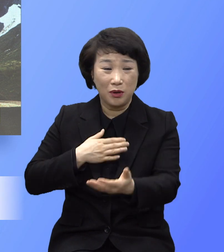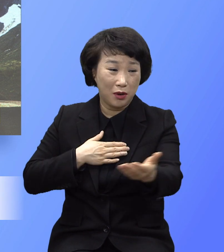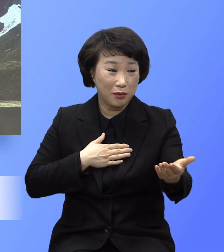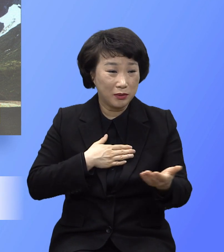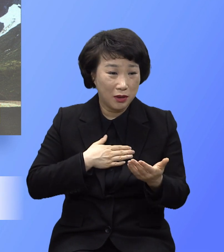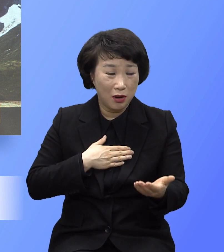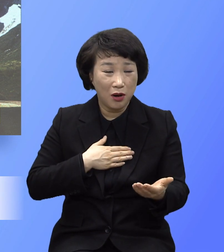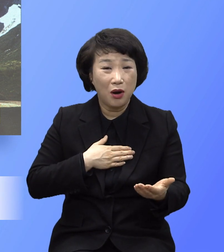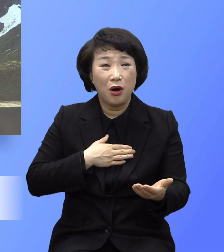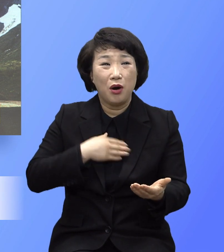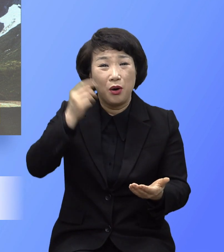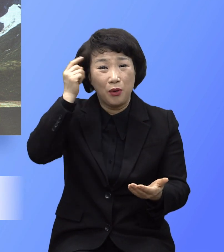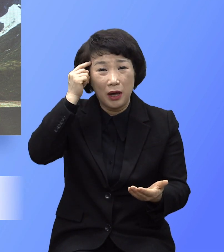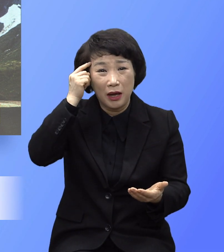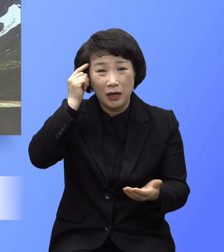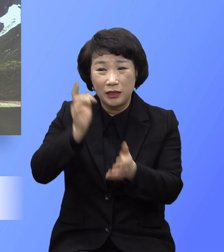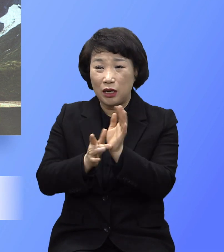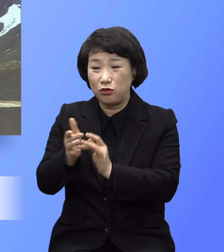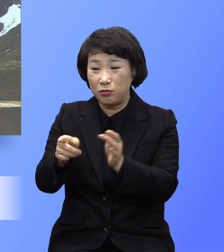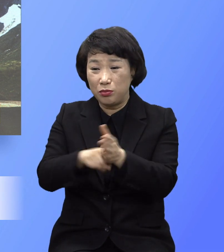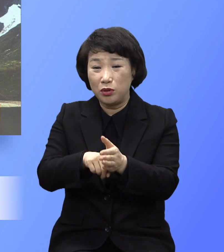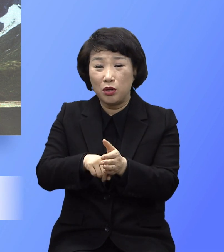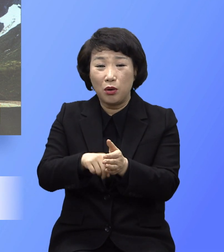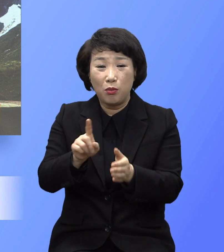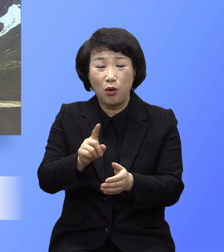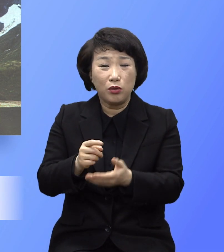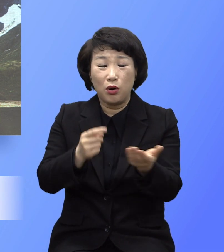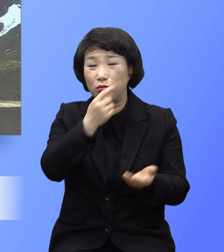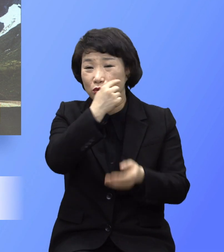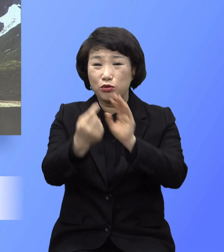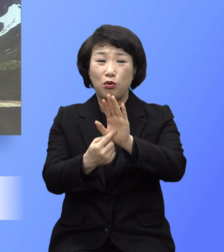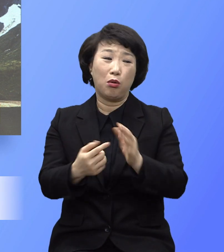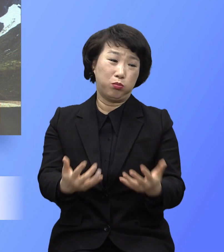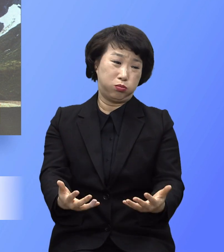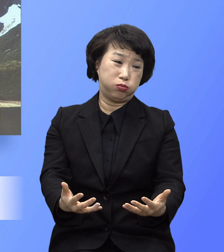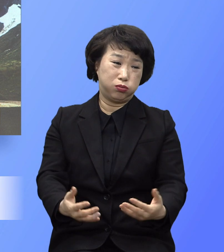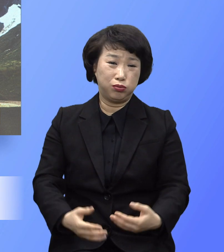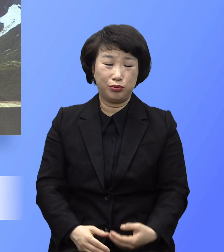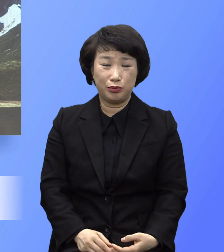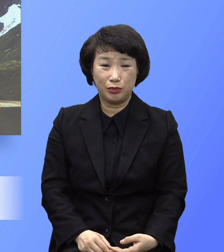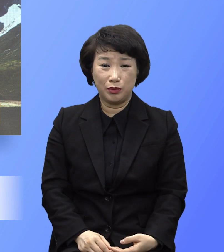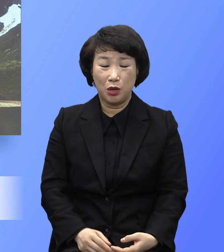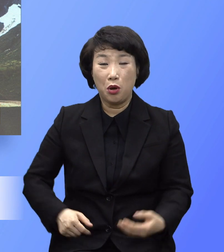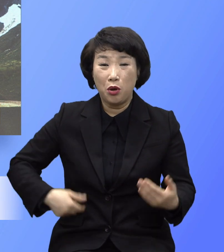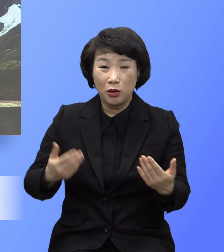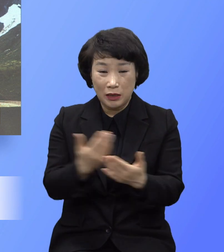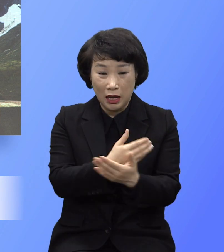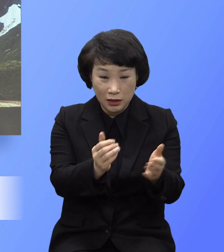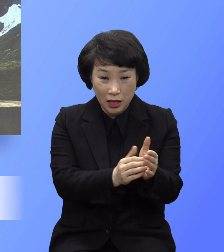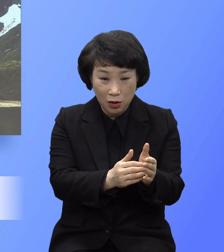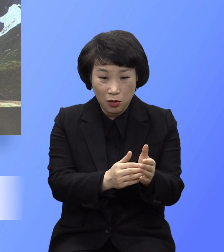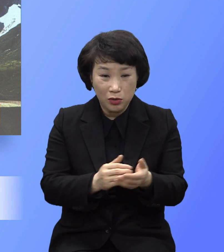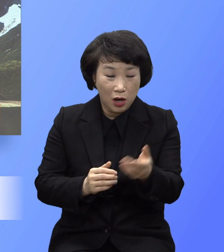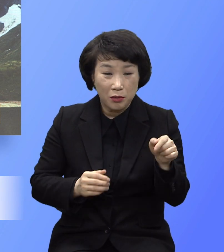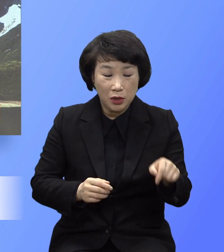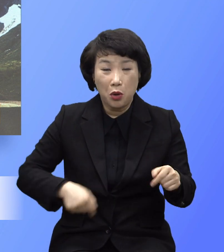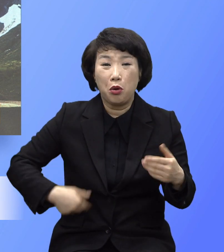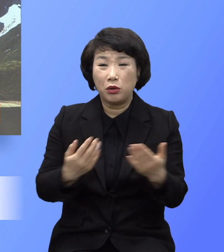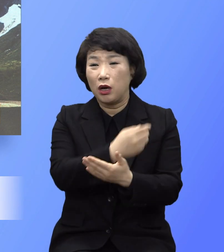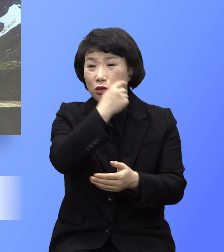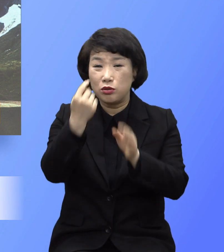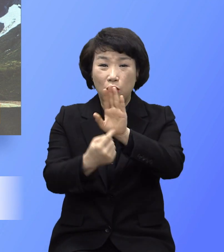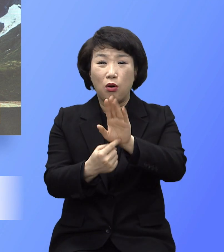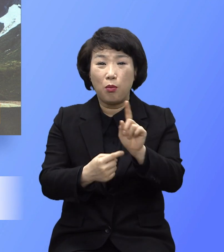여러분들은 도대체 예수 믿는 믿음의 증거가 무엇이며 회개했다고 하는 회개의